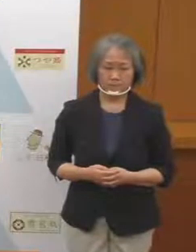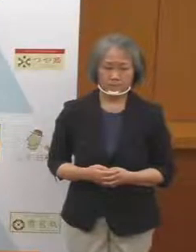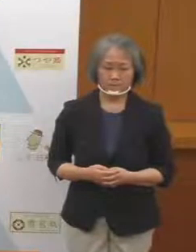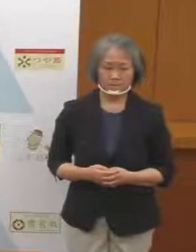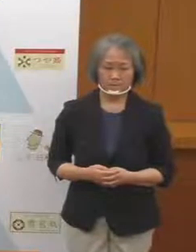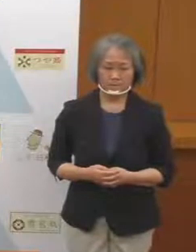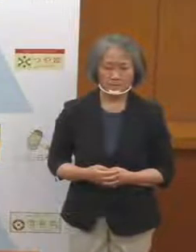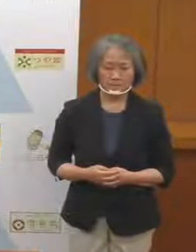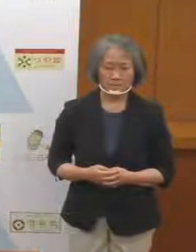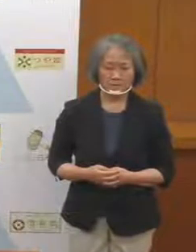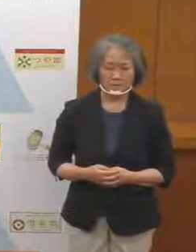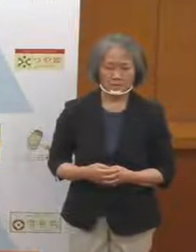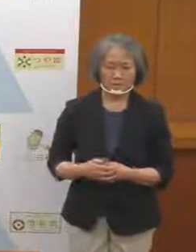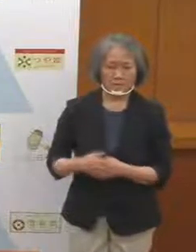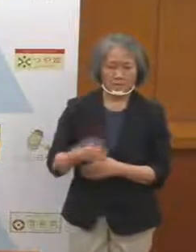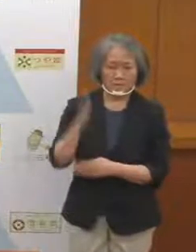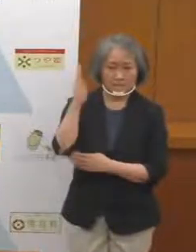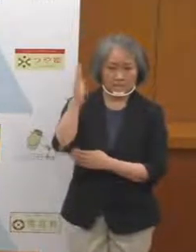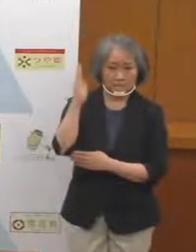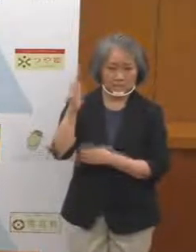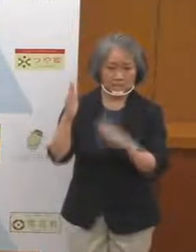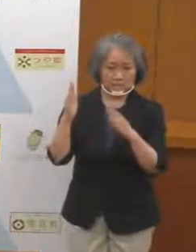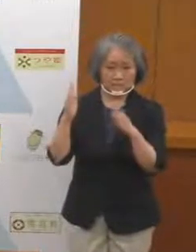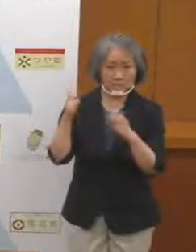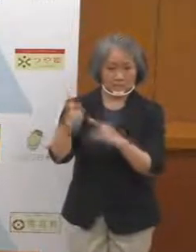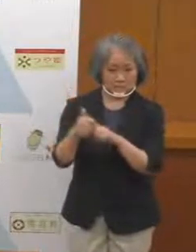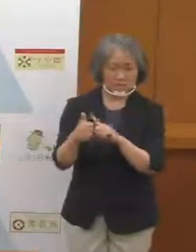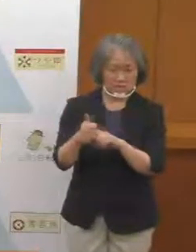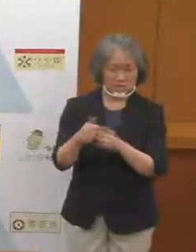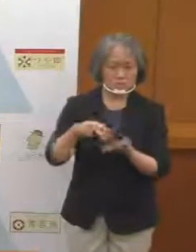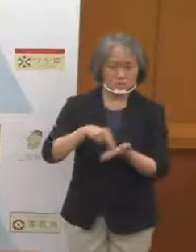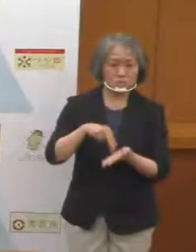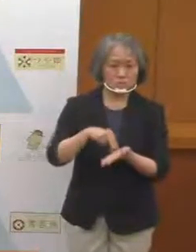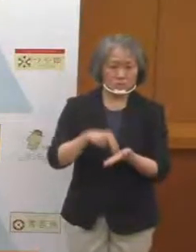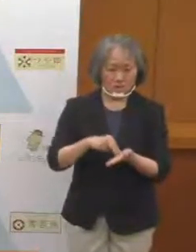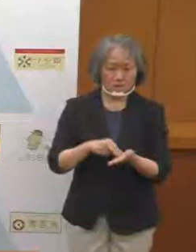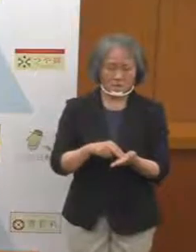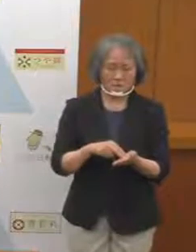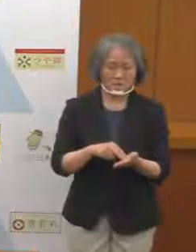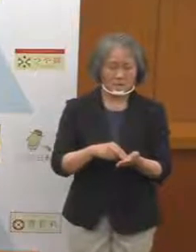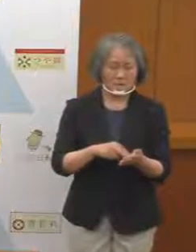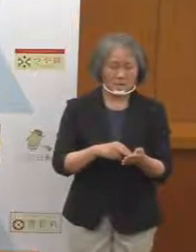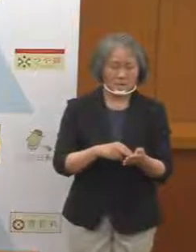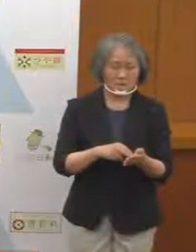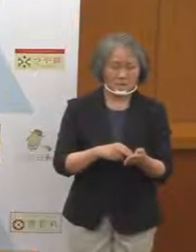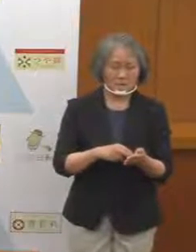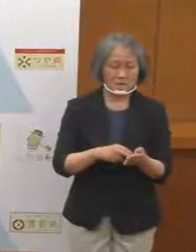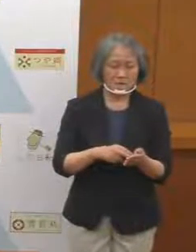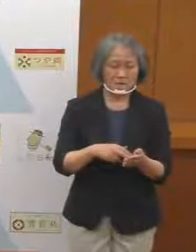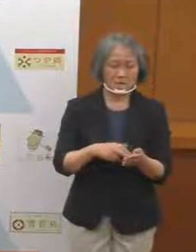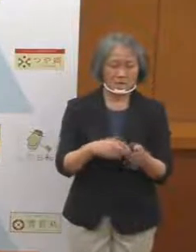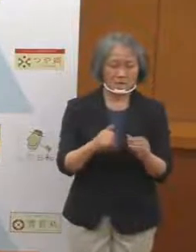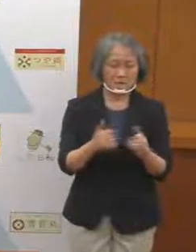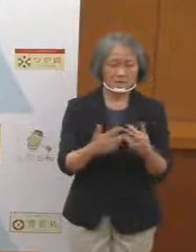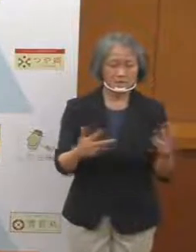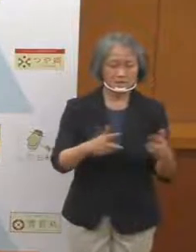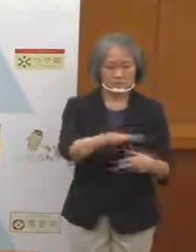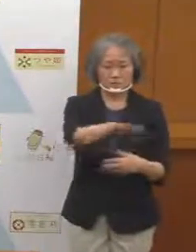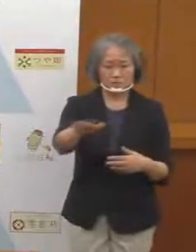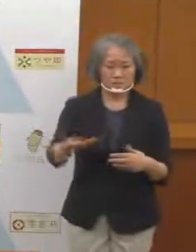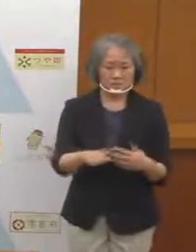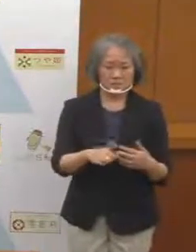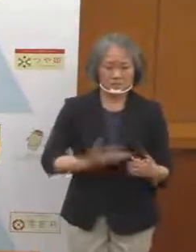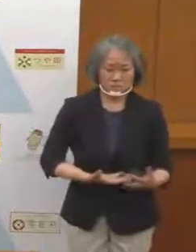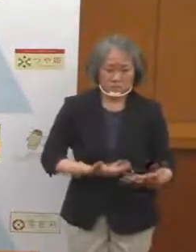やはりあの政治家というのはその有権者の皆様との信頼関係の中で遊説というような